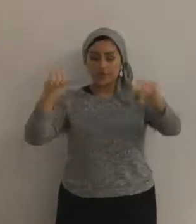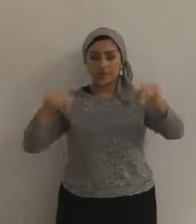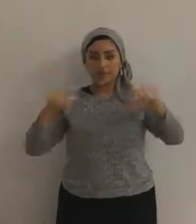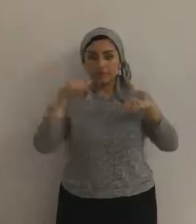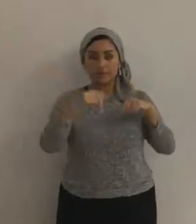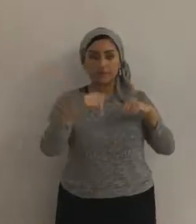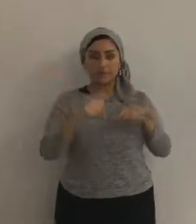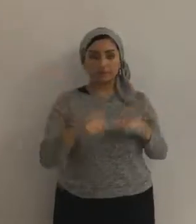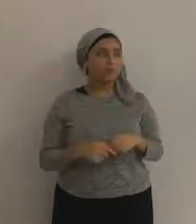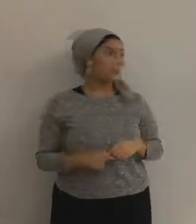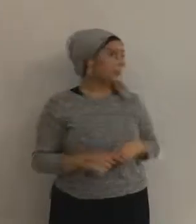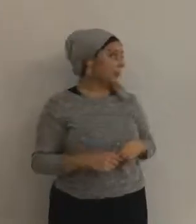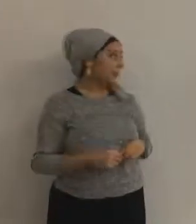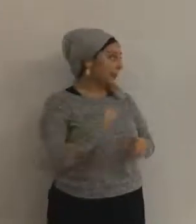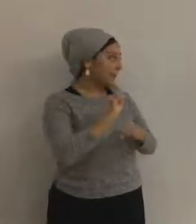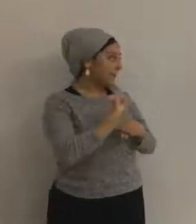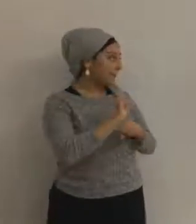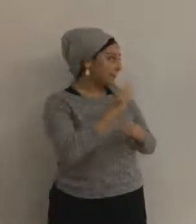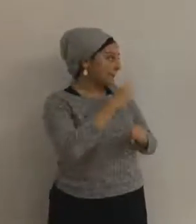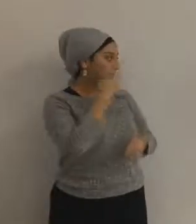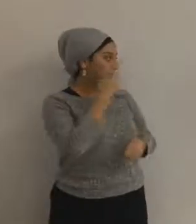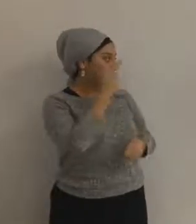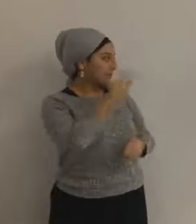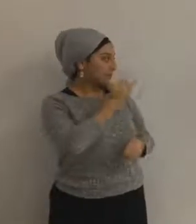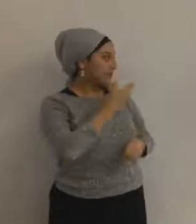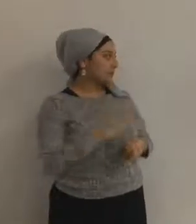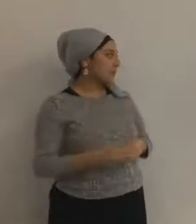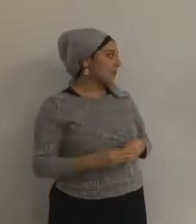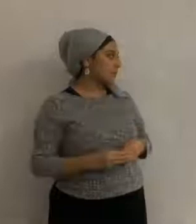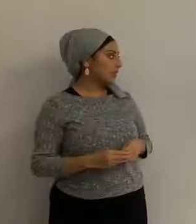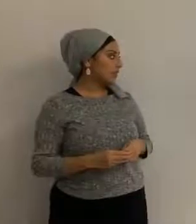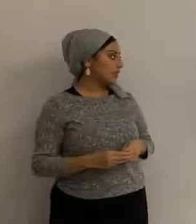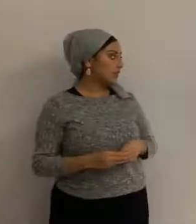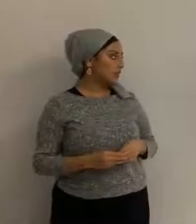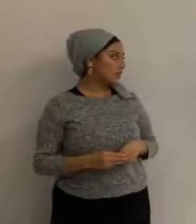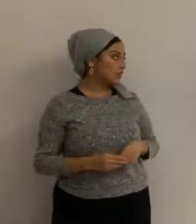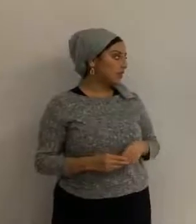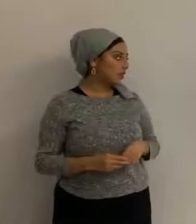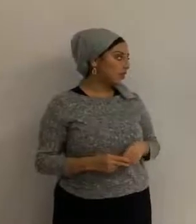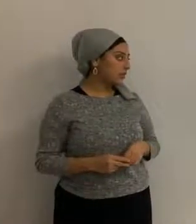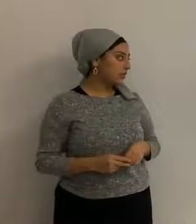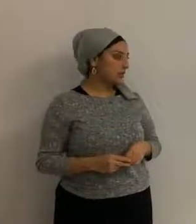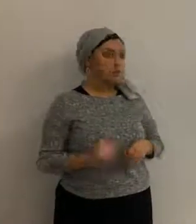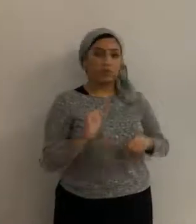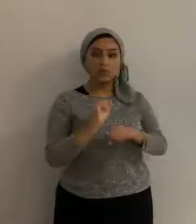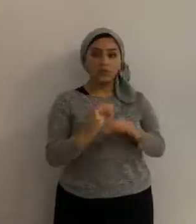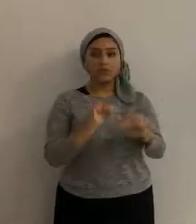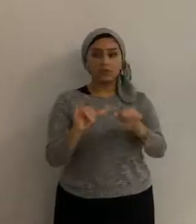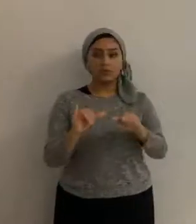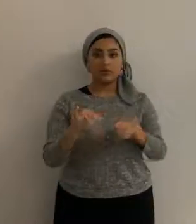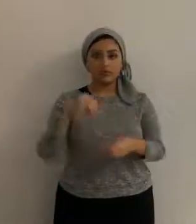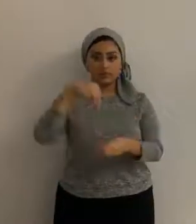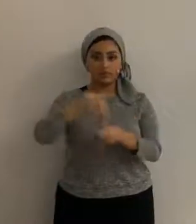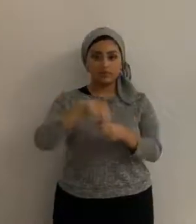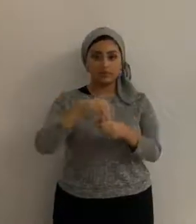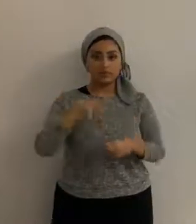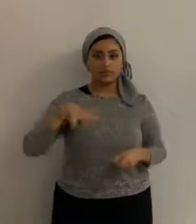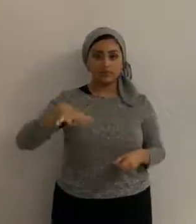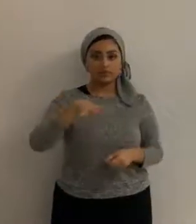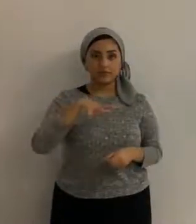Estuvieron trabajando acá, aquí, ahora ya está aquí. Y también vean, este camión en